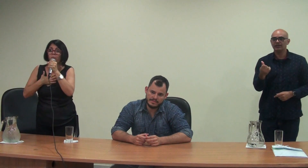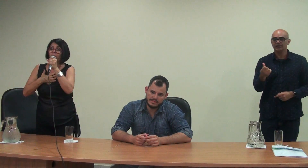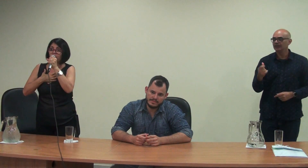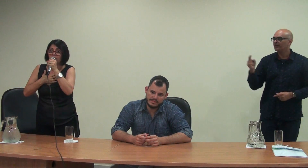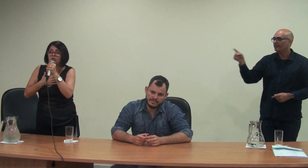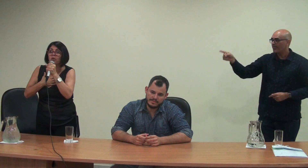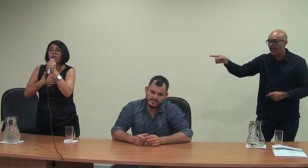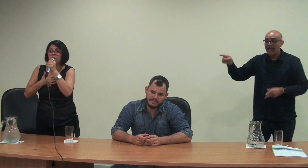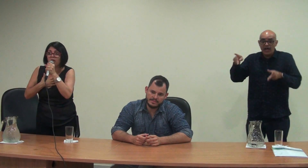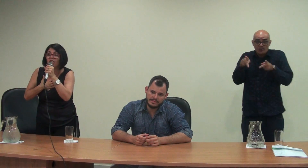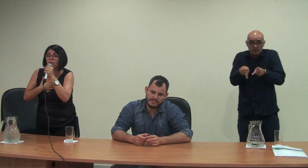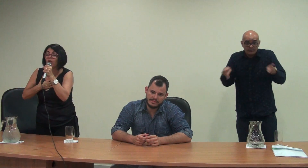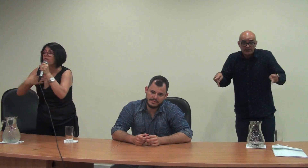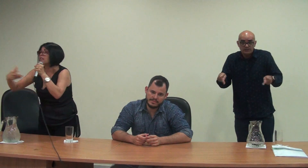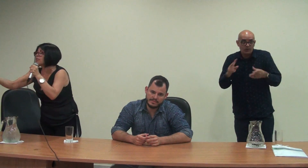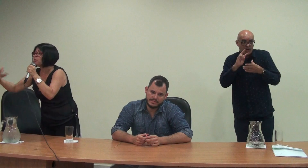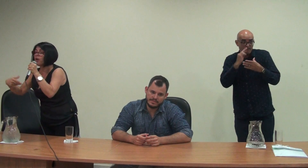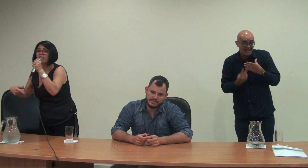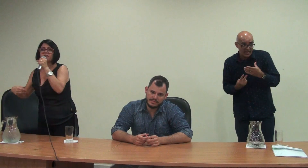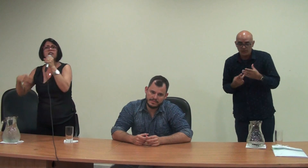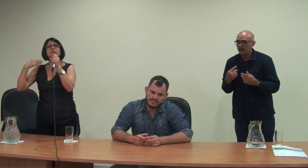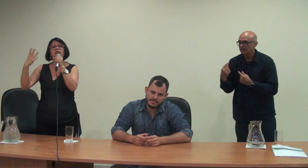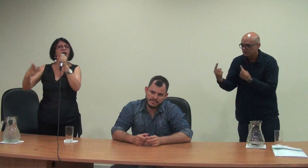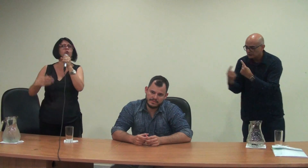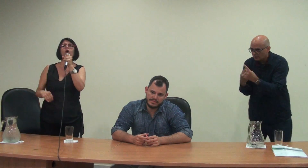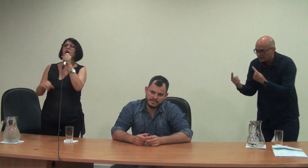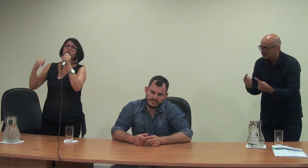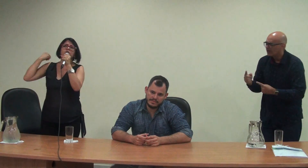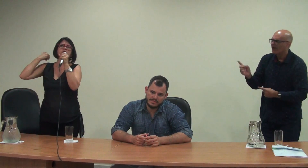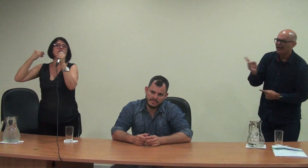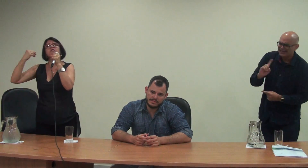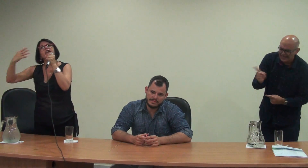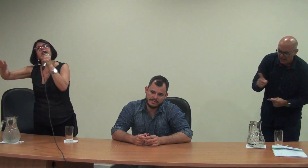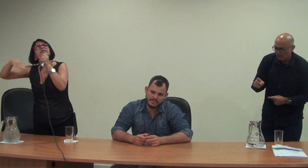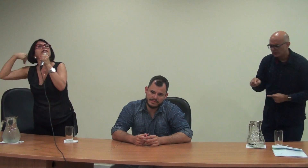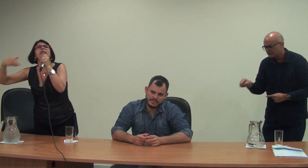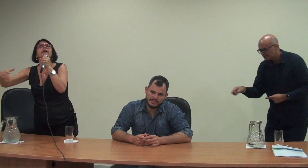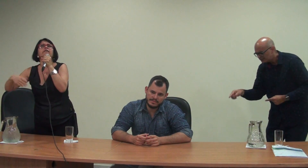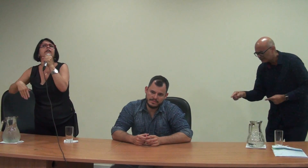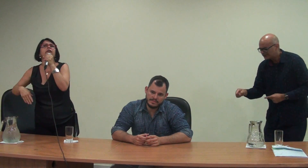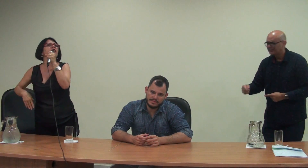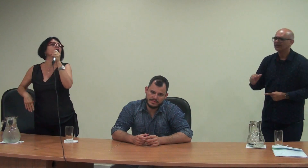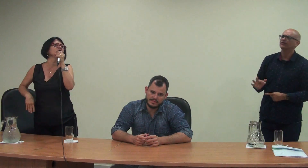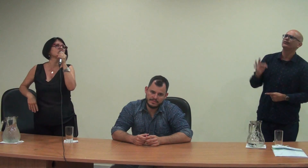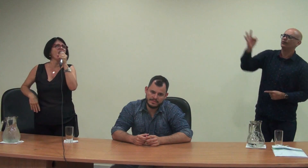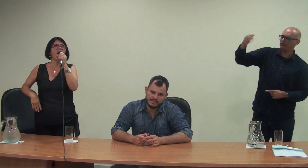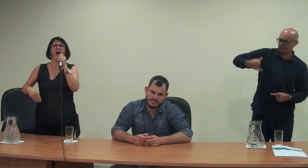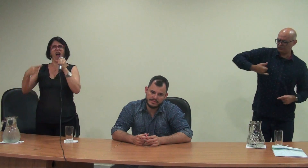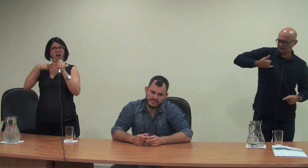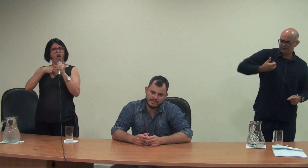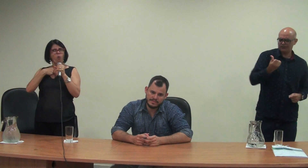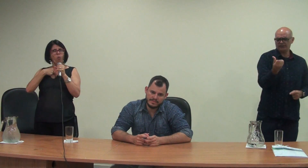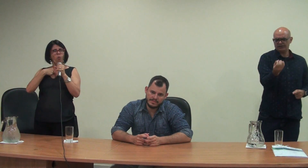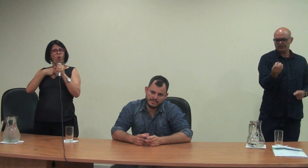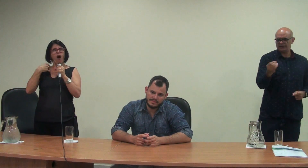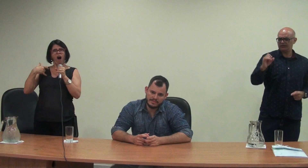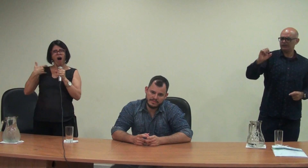Conversando, eu, professora, bilíngue, conversando com eles, falando assim, não, quando vocês tiverem 60, 70 anos.